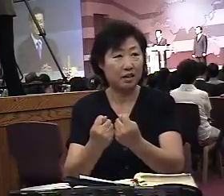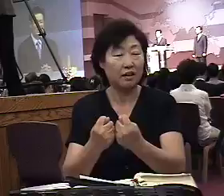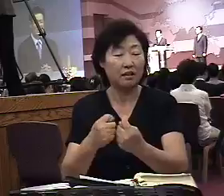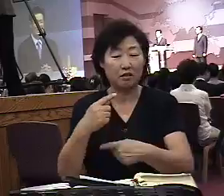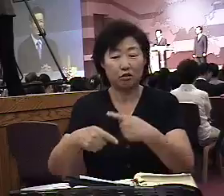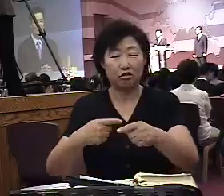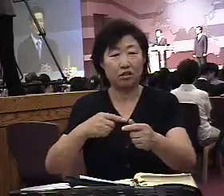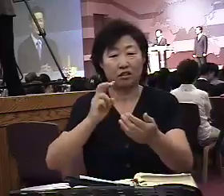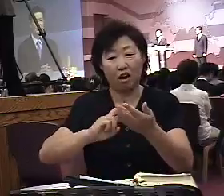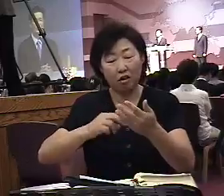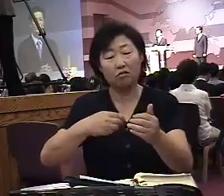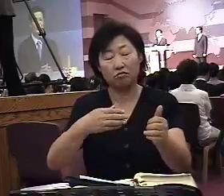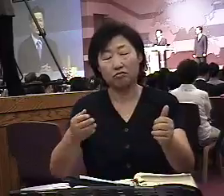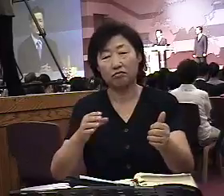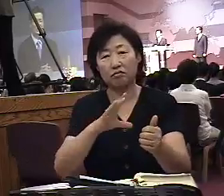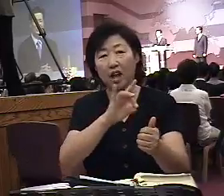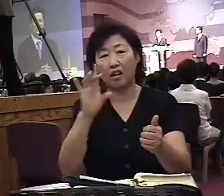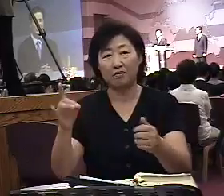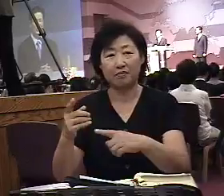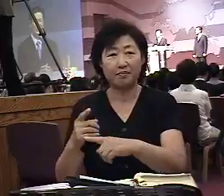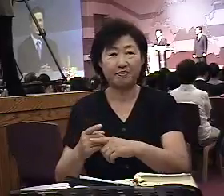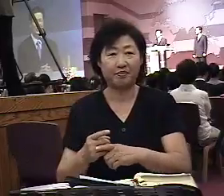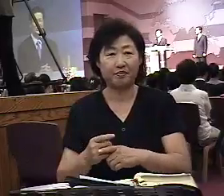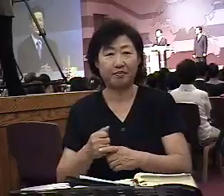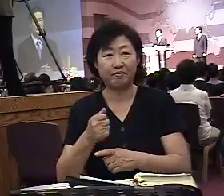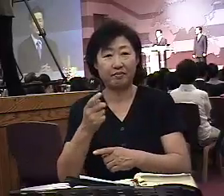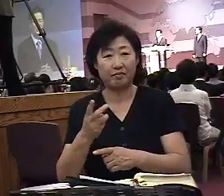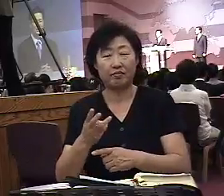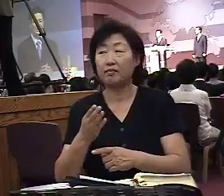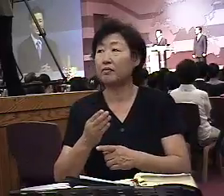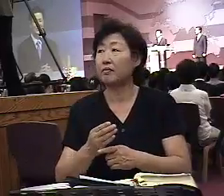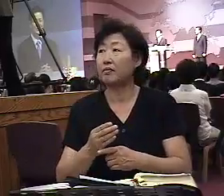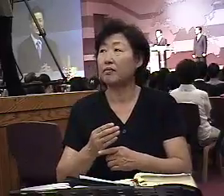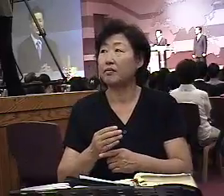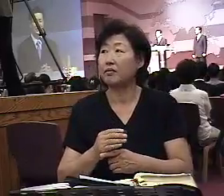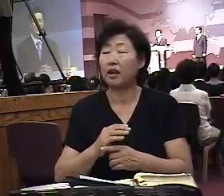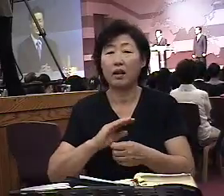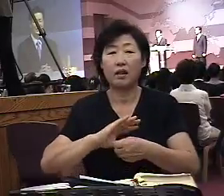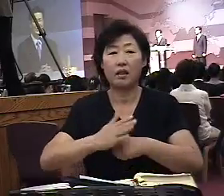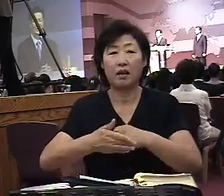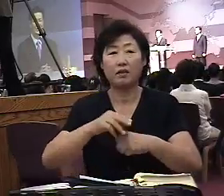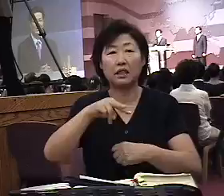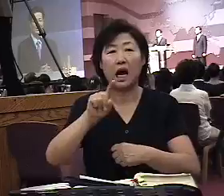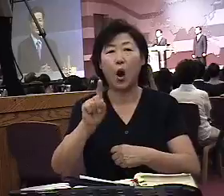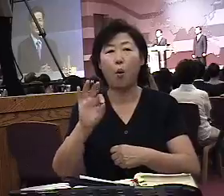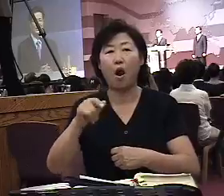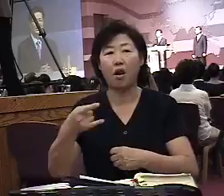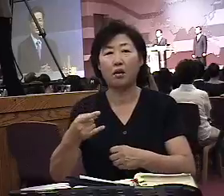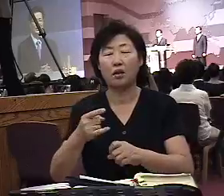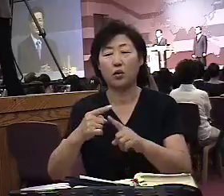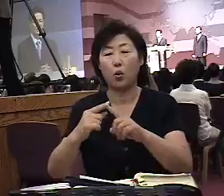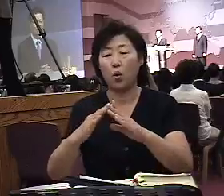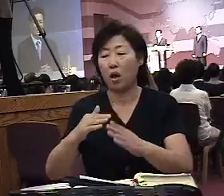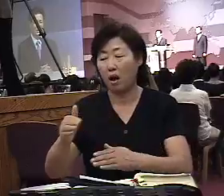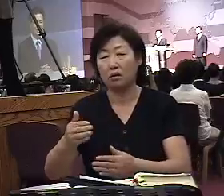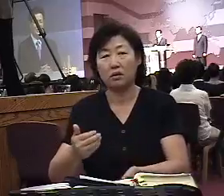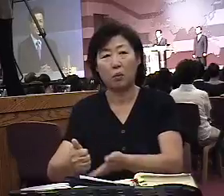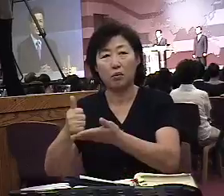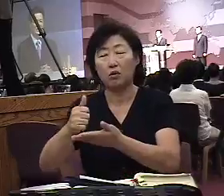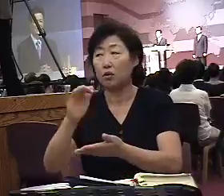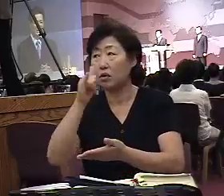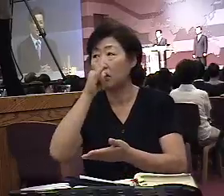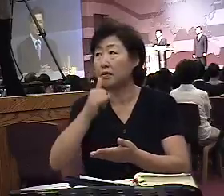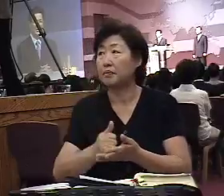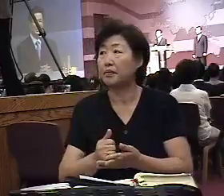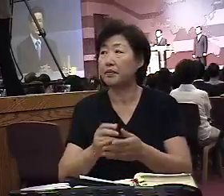연약한 존재인데 하나님의 부르심에 순종하는 마음으로 대구 서울교회로 가서 섬기게 되었습니다. 이들이 찾아뵙고 인사를 드리지